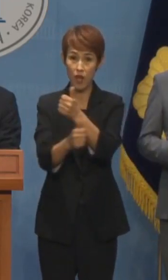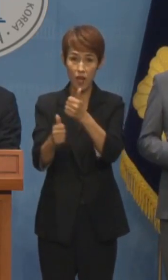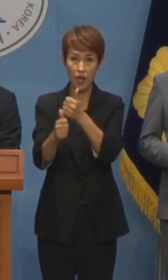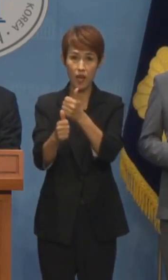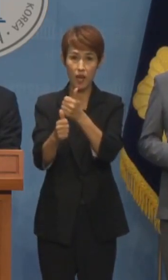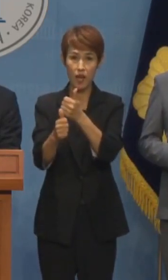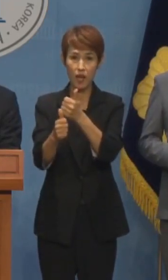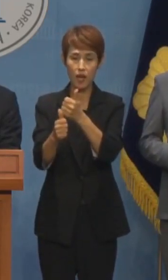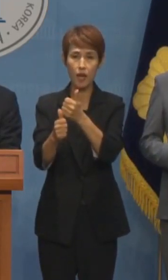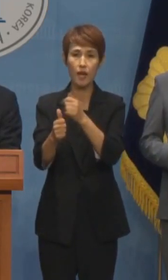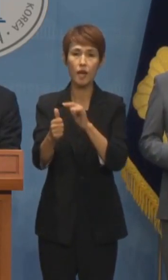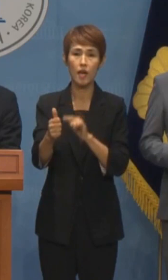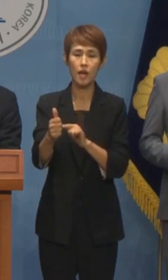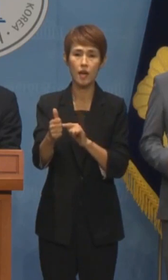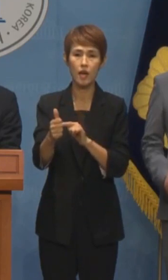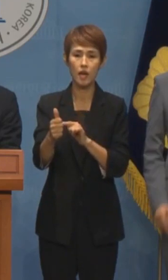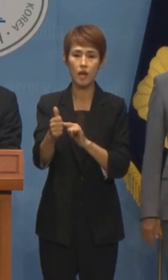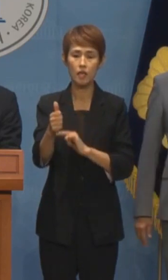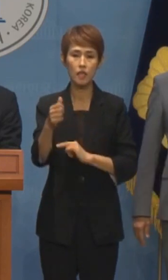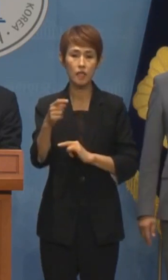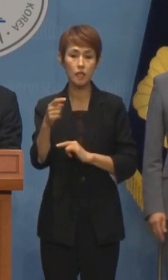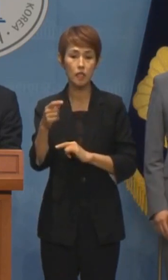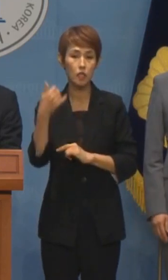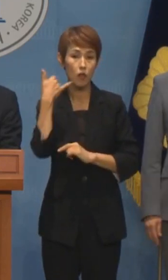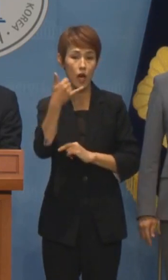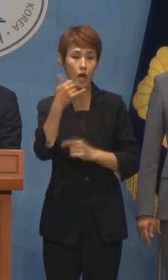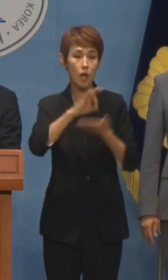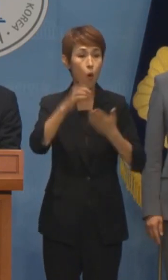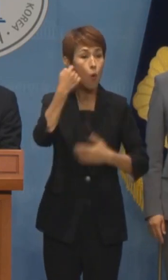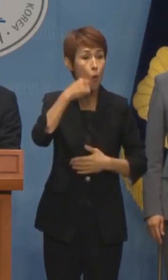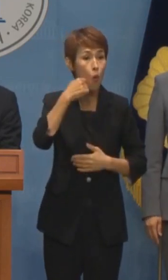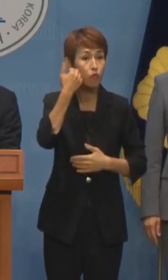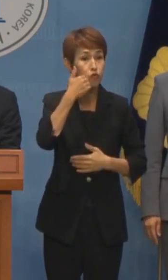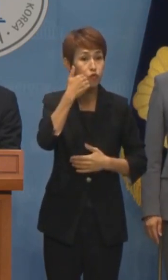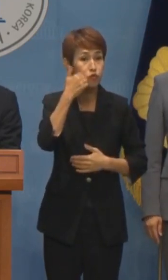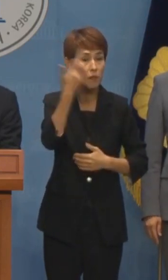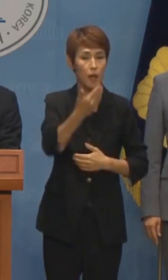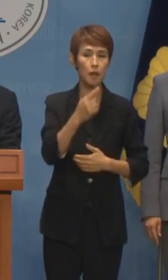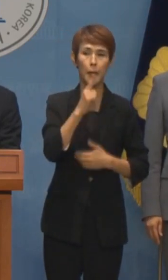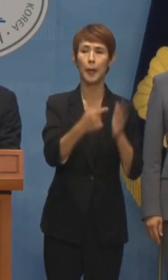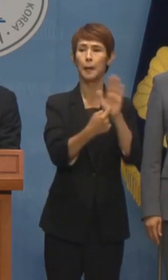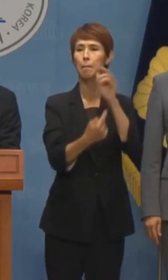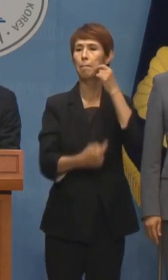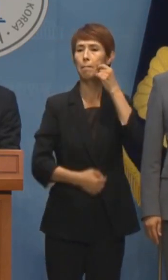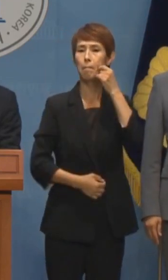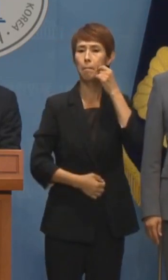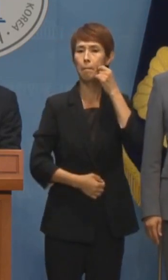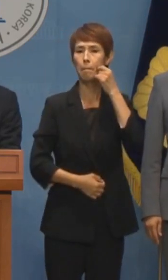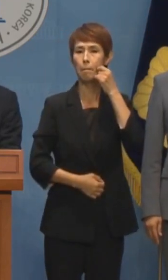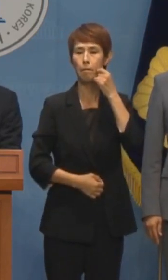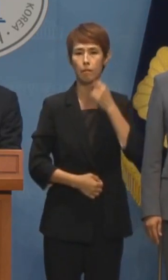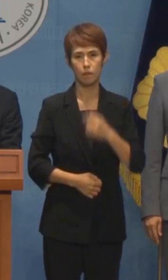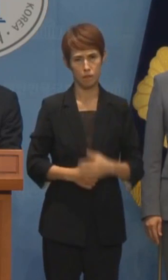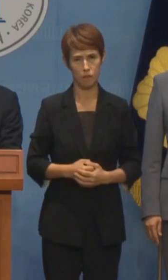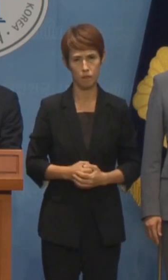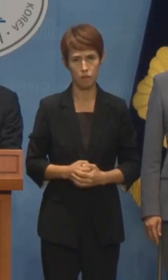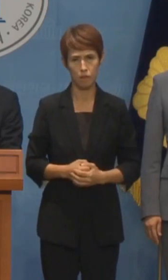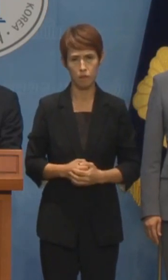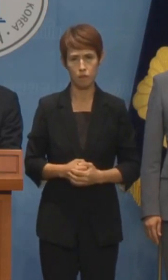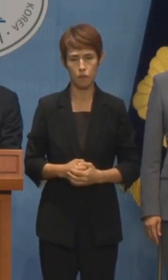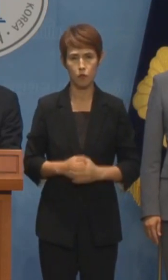02-800-7070 전화를 누가 사용하는지 알고 있냐는 질문에 밝힐 수 없다고 증언 거부하는 등 국회